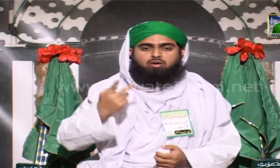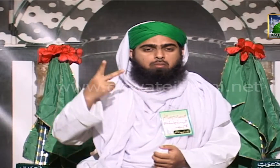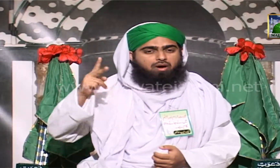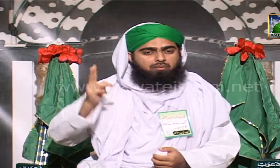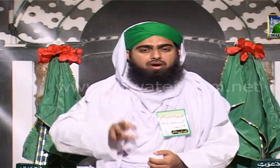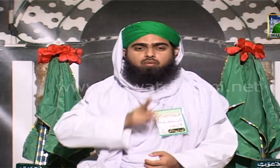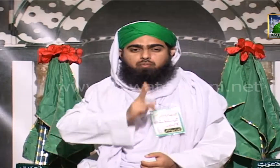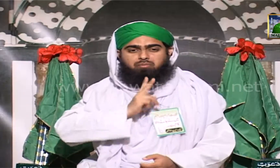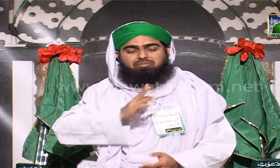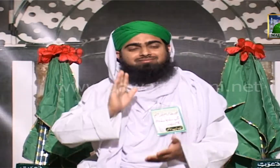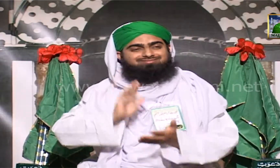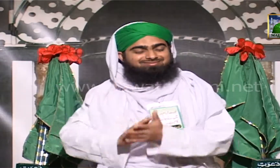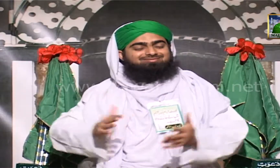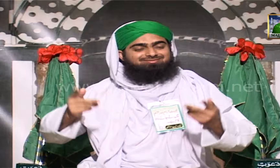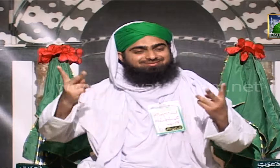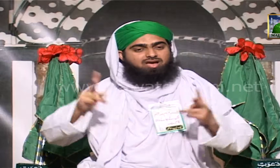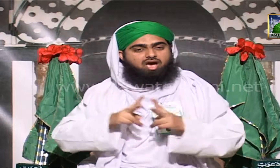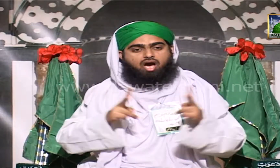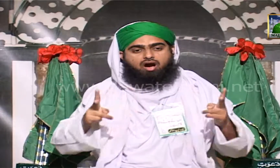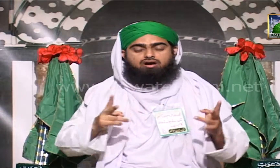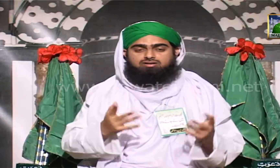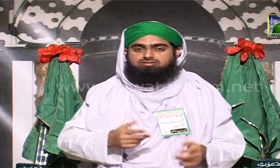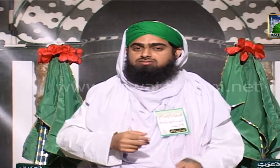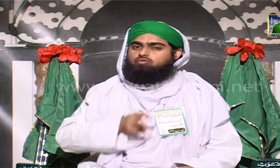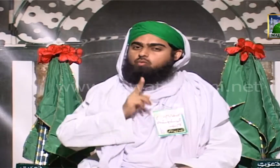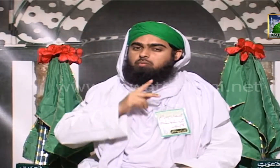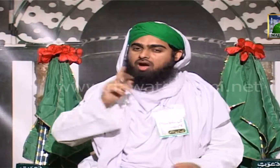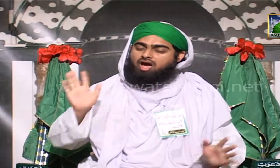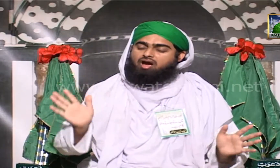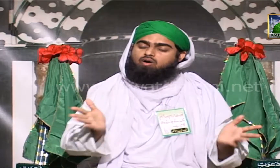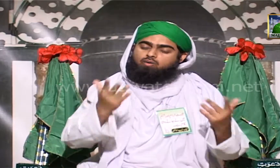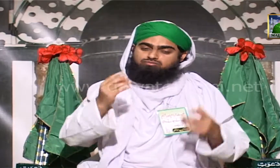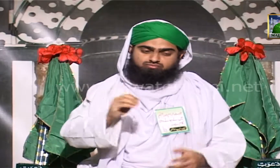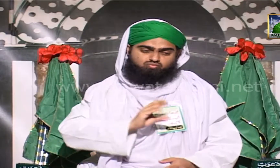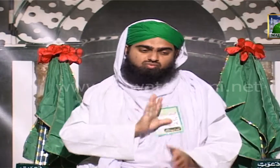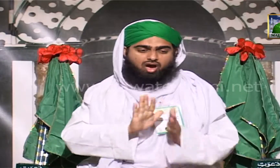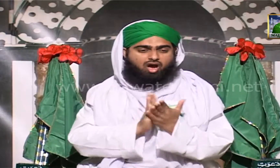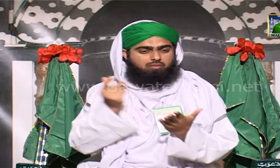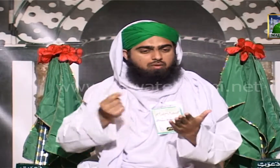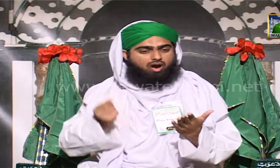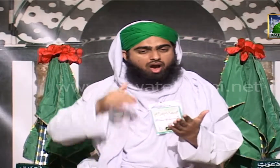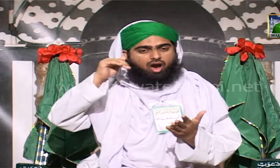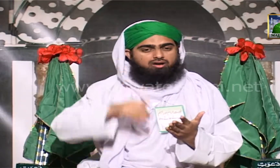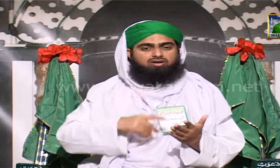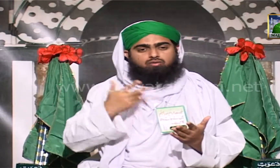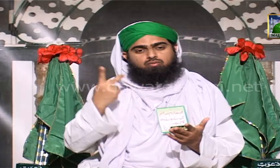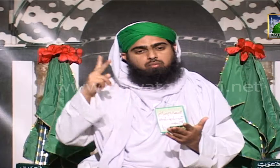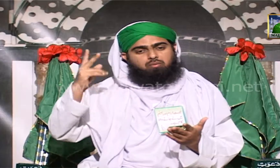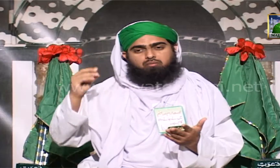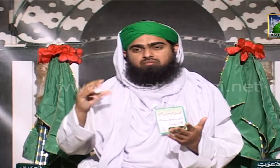والوں، ابھی تو تمہاری زبان فضول گوئی کی وجہ سے تمہارے اعمال ناموں پر انبار لگا چکی ہے، لیکن مرنے کے بعد ایک